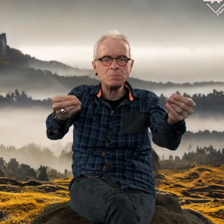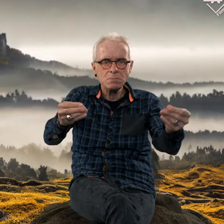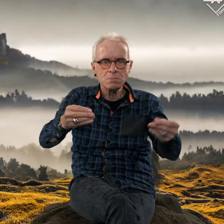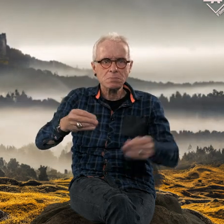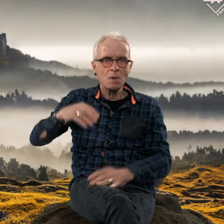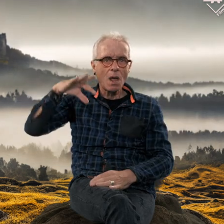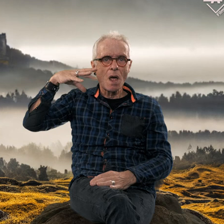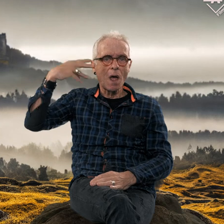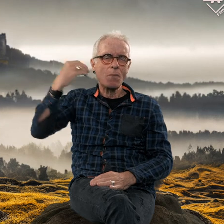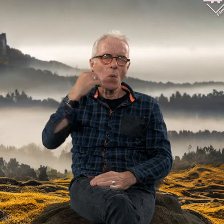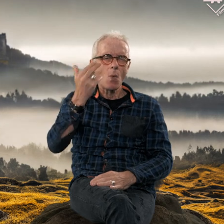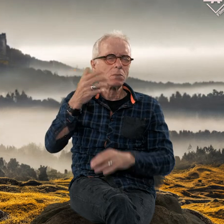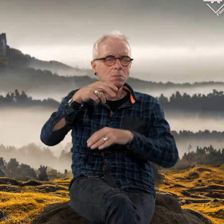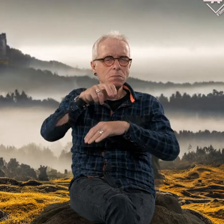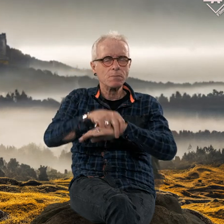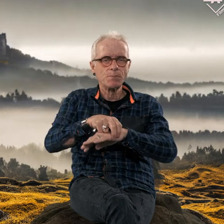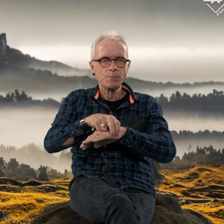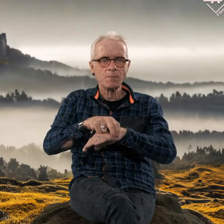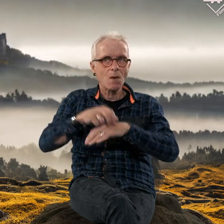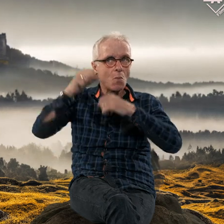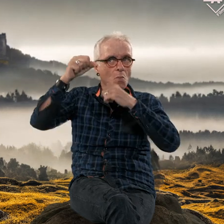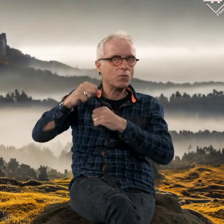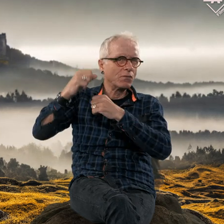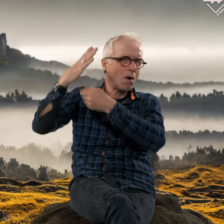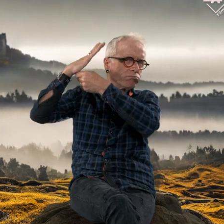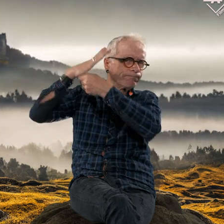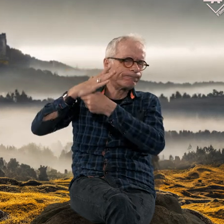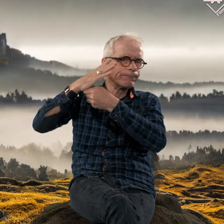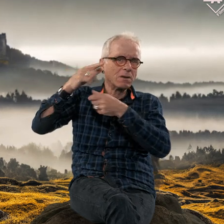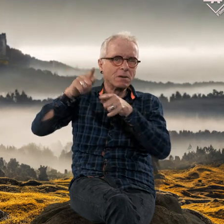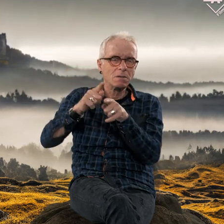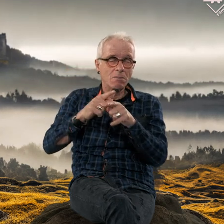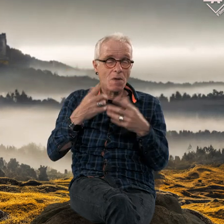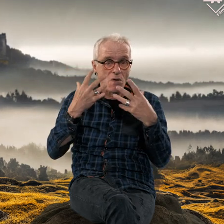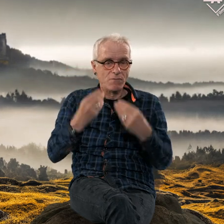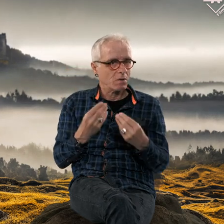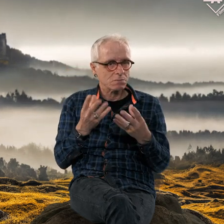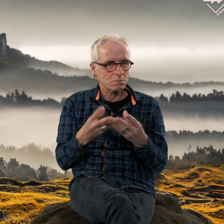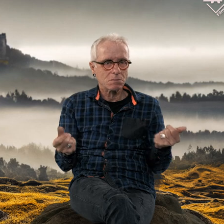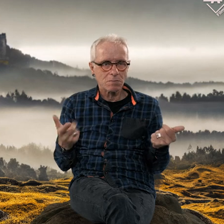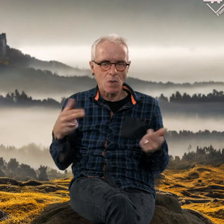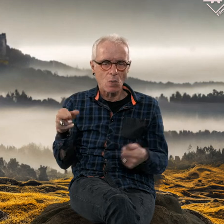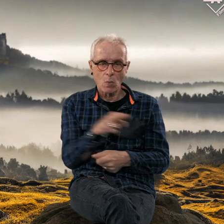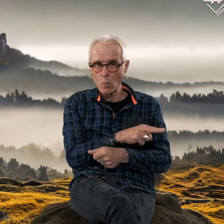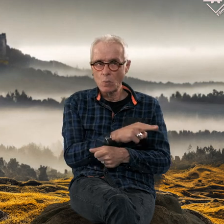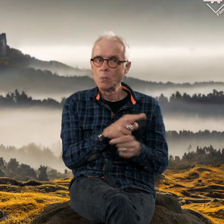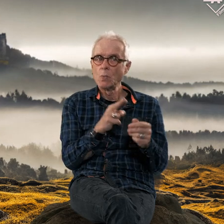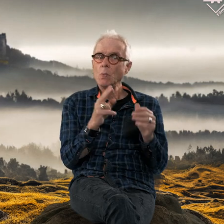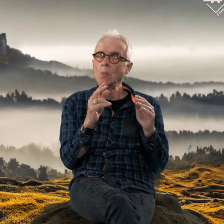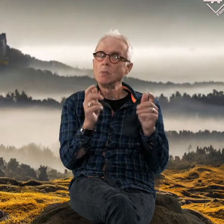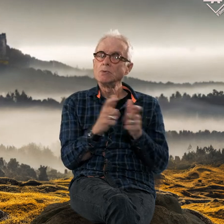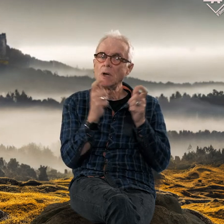s'affaissa de honte. Un pouvoir supérieur détruisait sa force, et pour s'en retourner chez lui, il rentra dans la forêt.